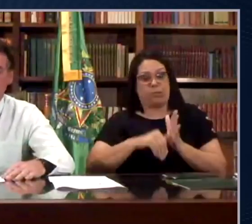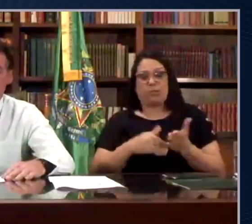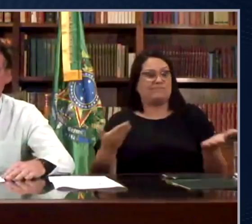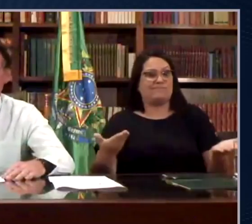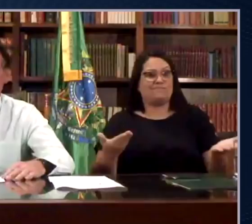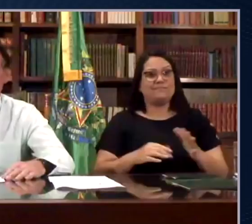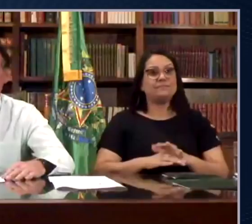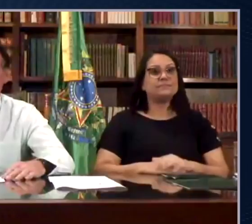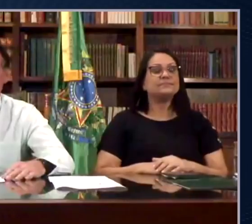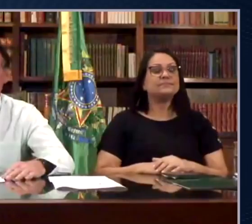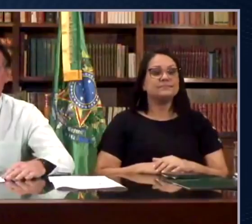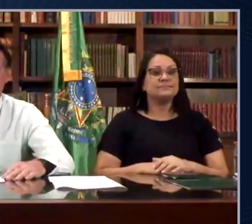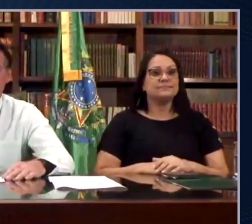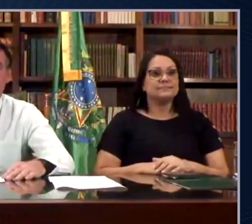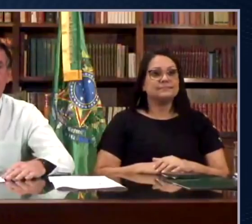Maria.